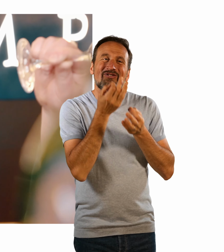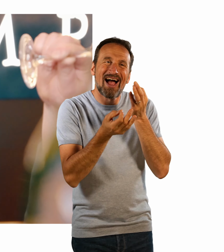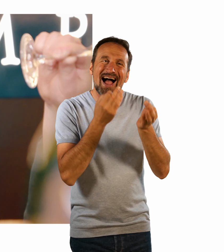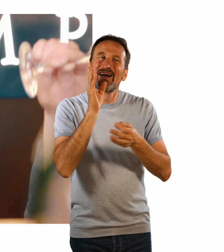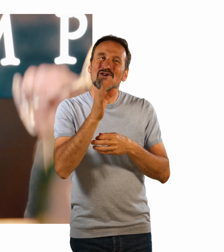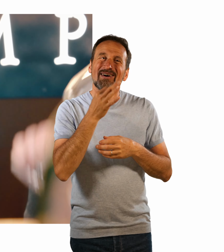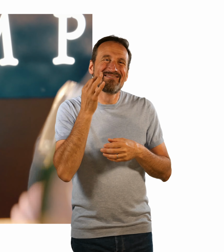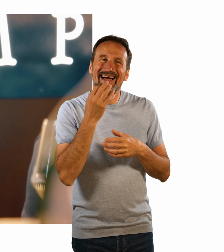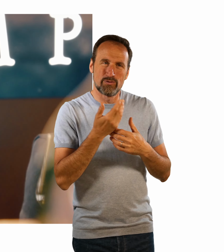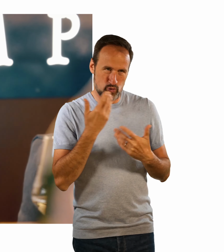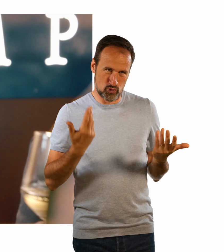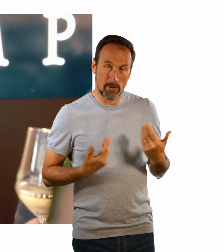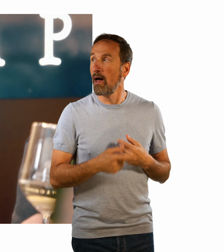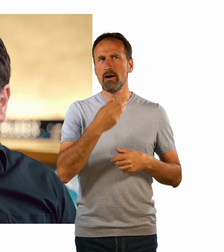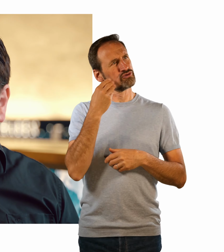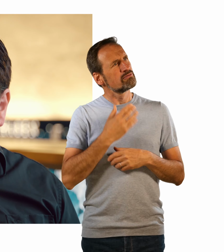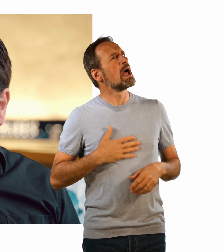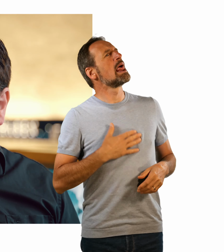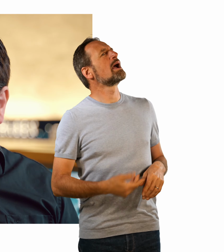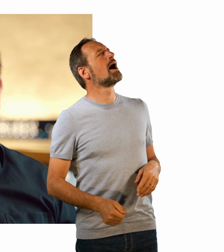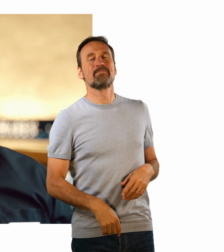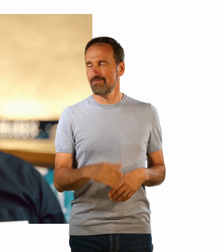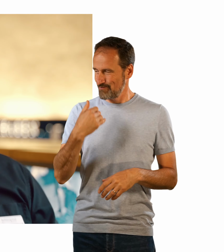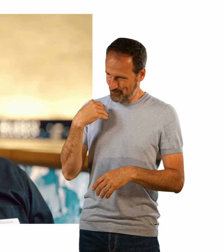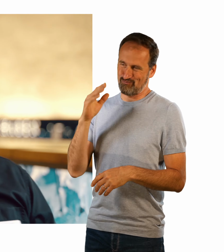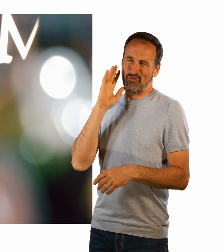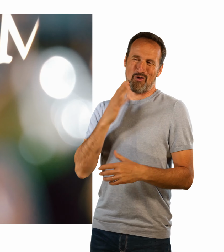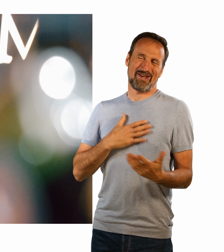gestellt habe. Der schmeckt lecker. Das hört man gerne.